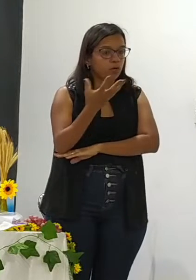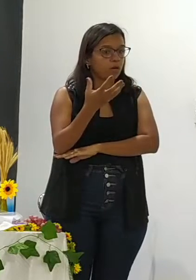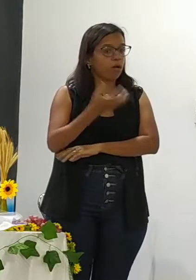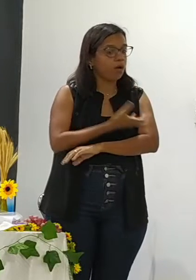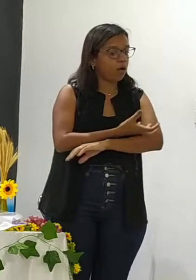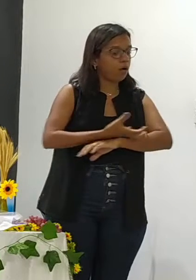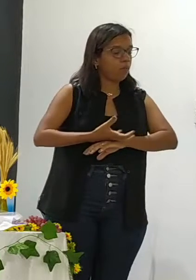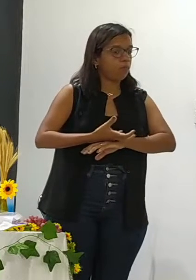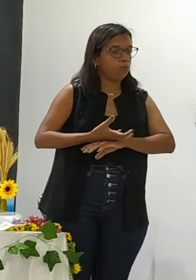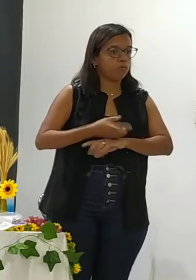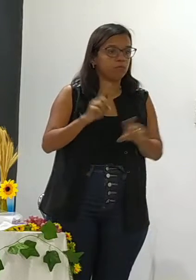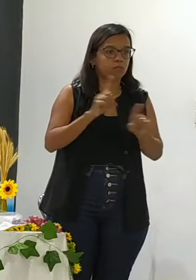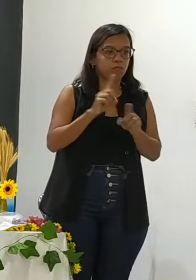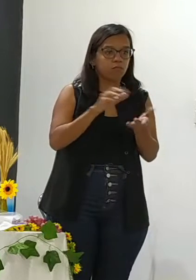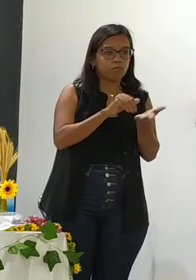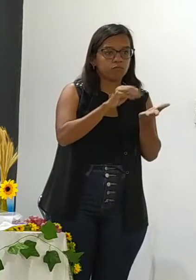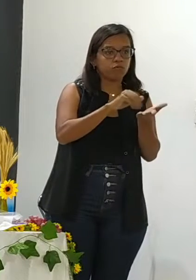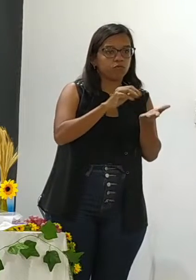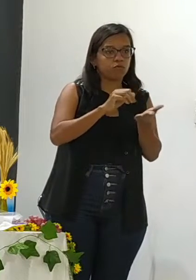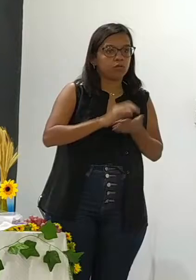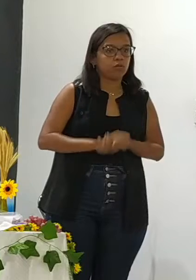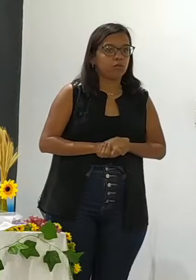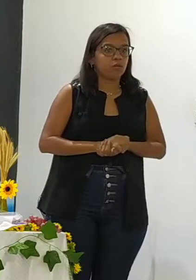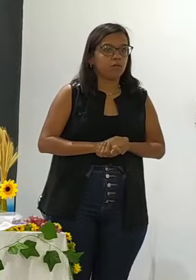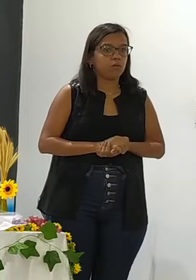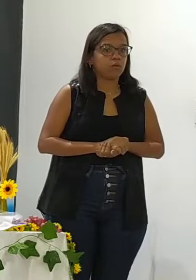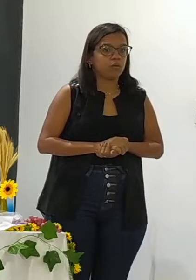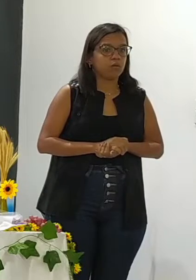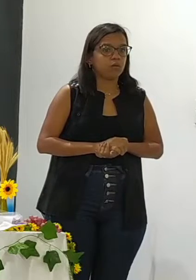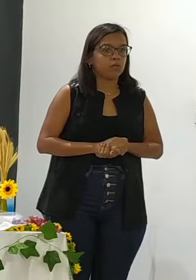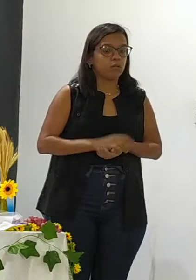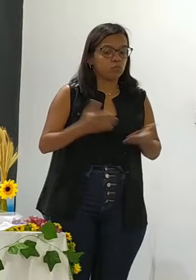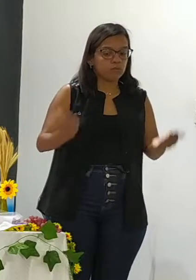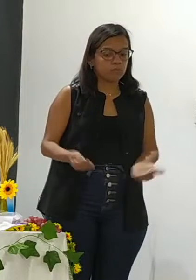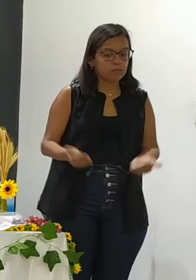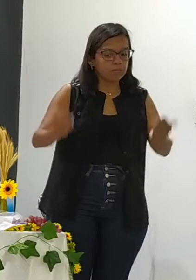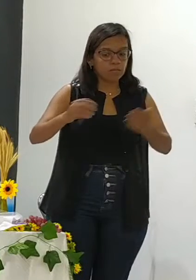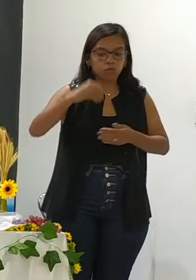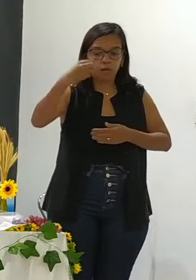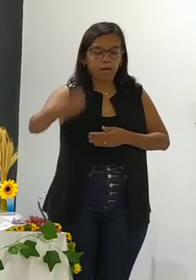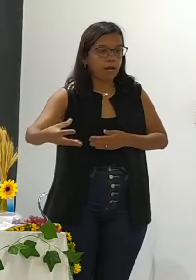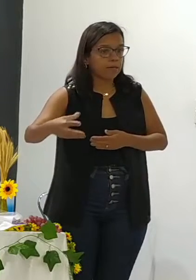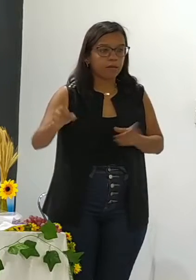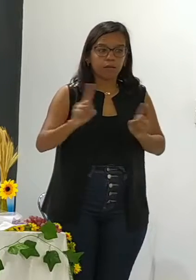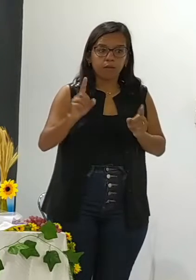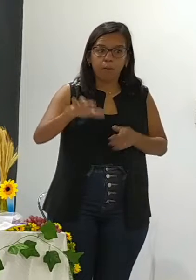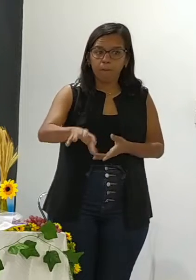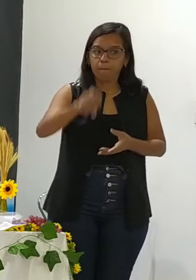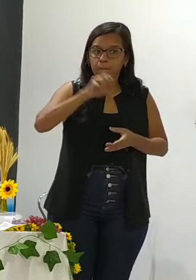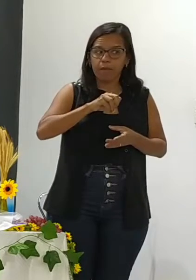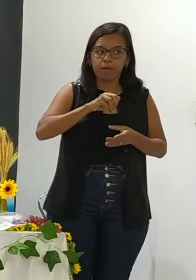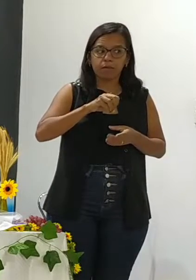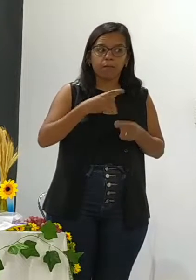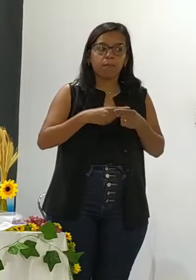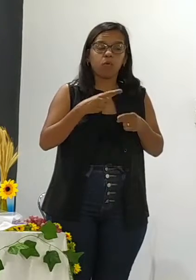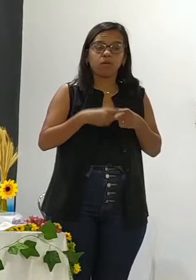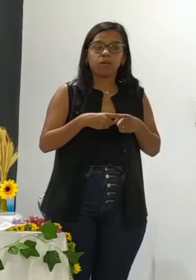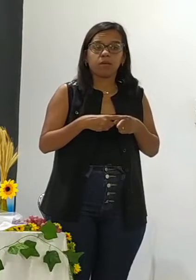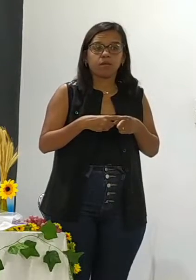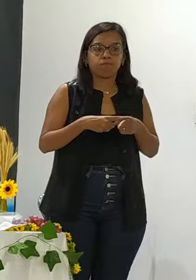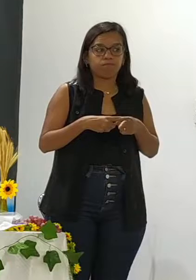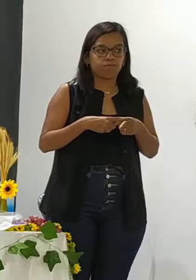campo. E nem a que é cair do cesto, não pegue, porque